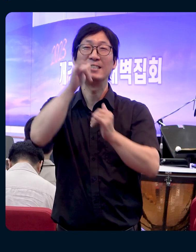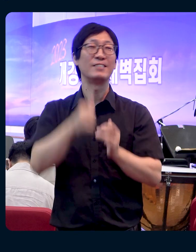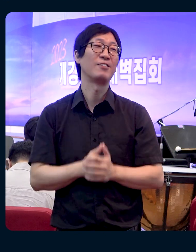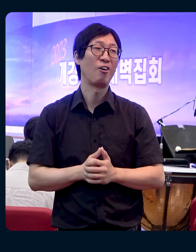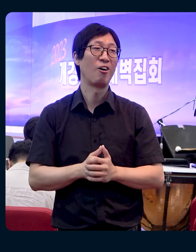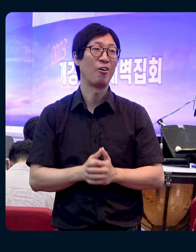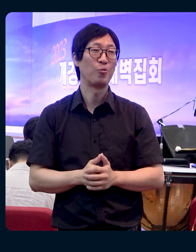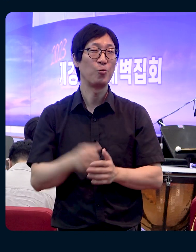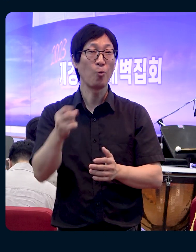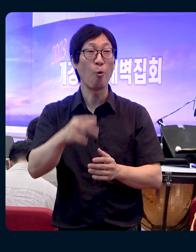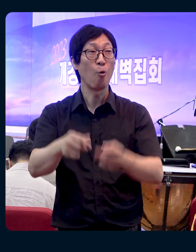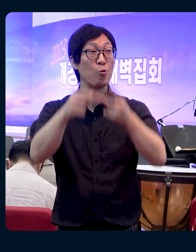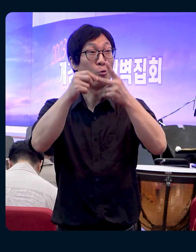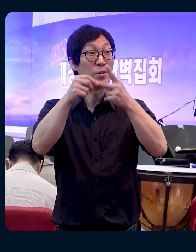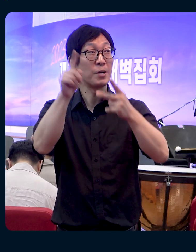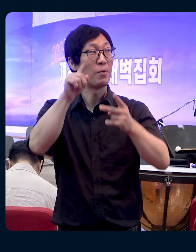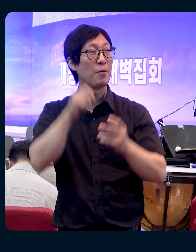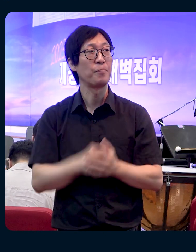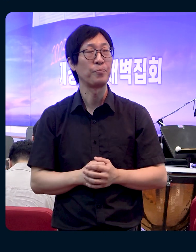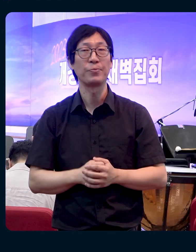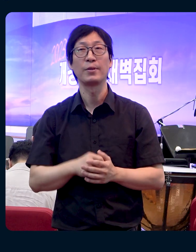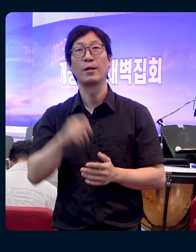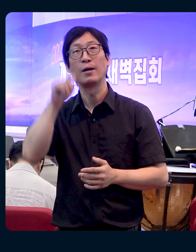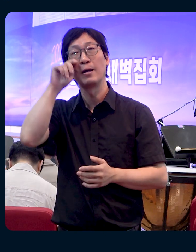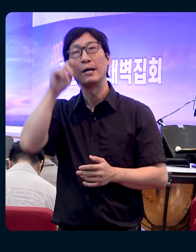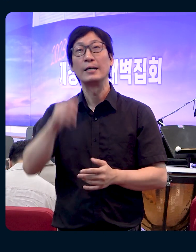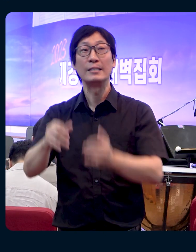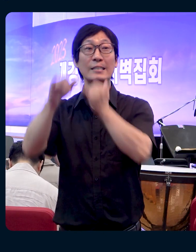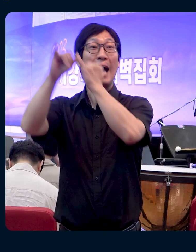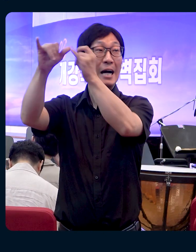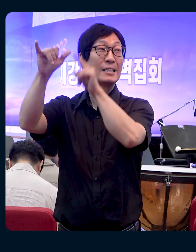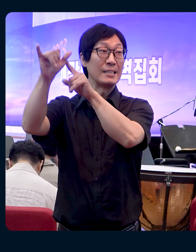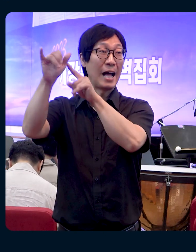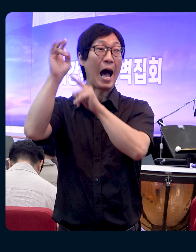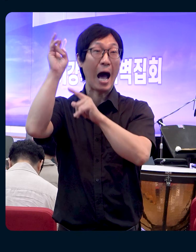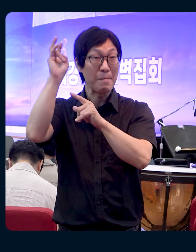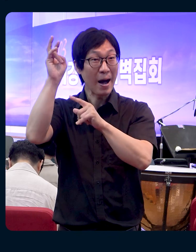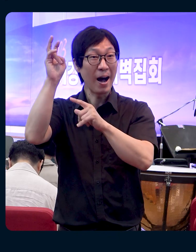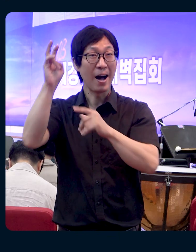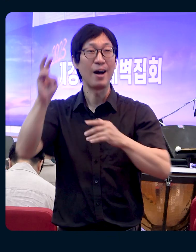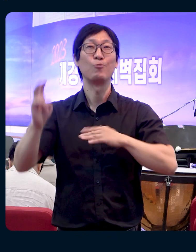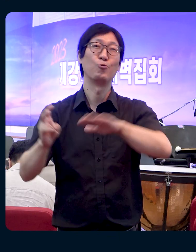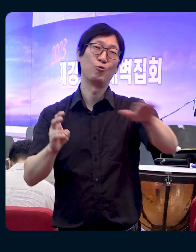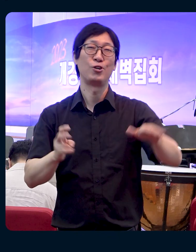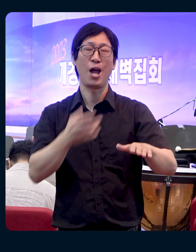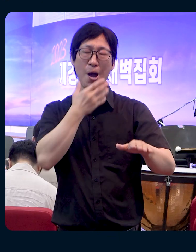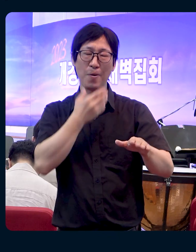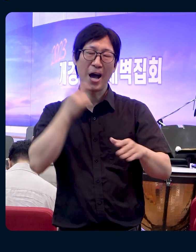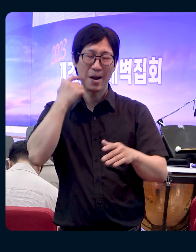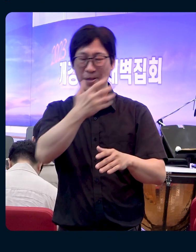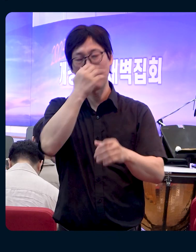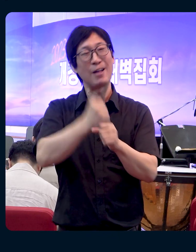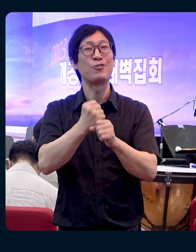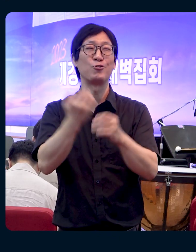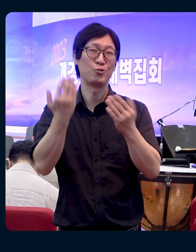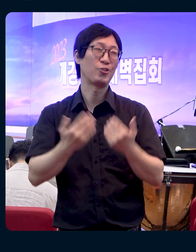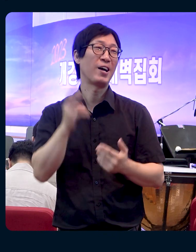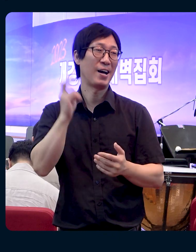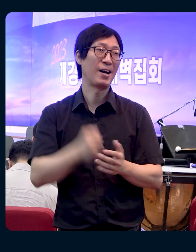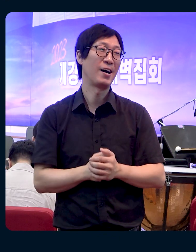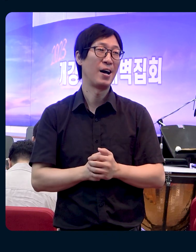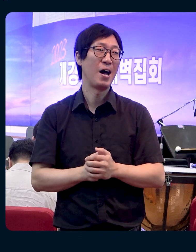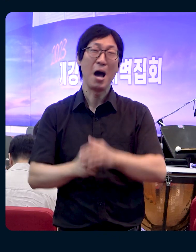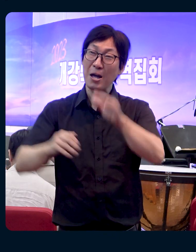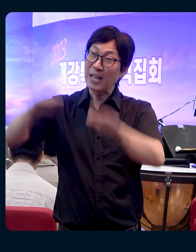번째, 그것이 정말 우리를 행복하고 아름답게 하는 것일 것이다. 비교되고 어떤 그건 모르겠어요.